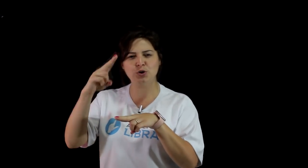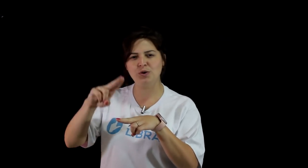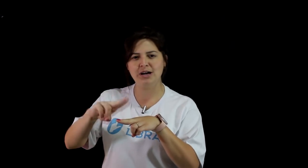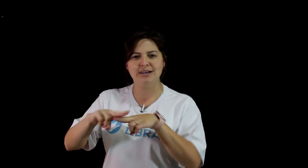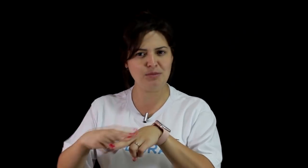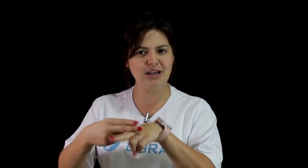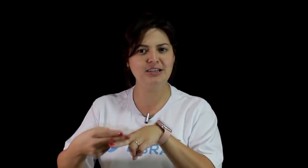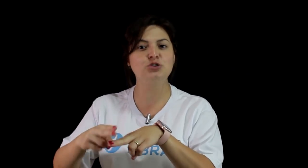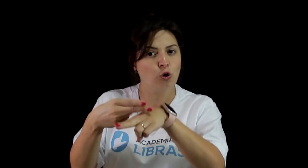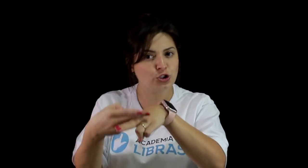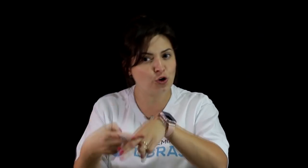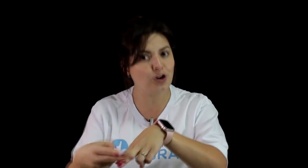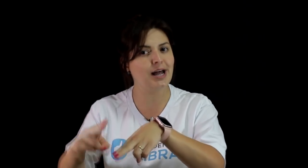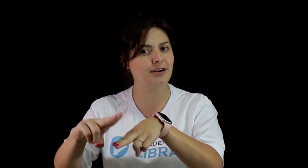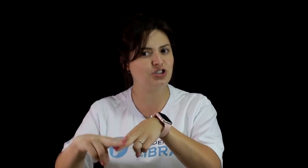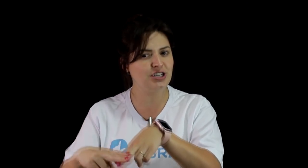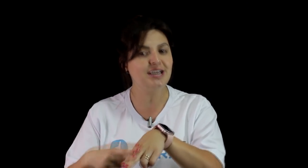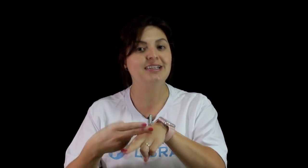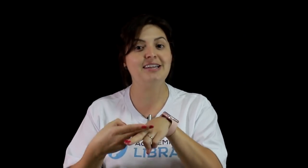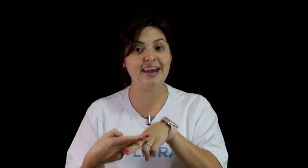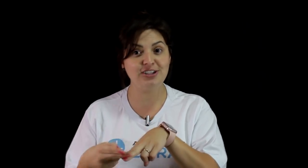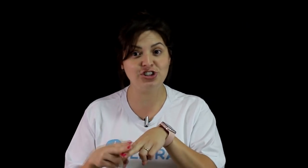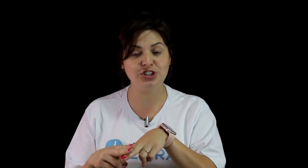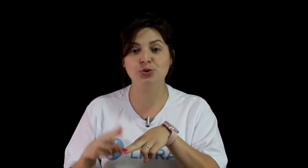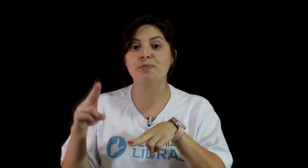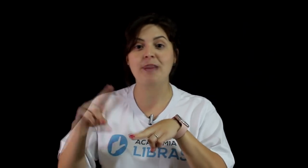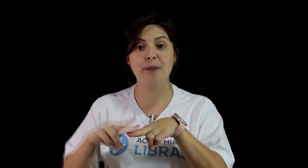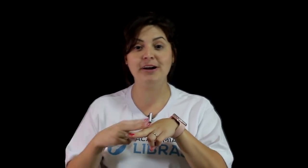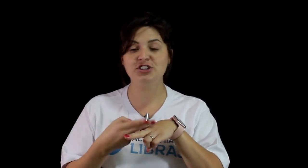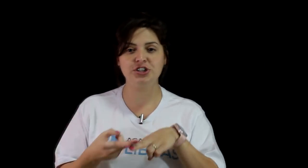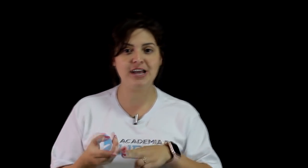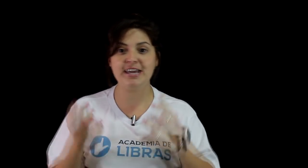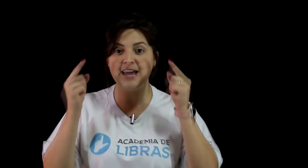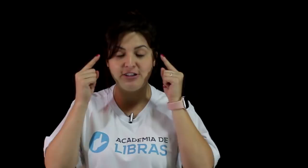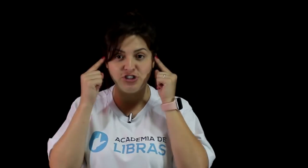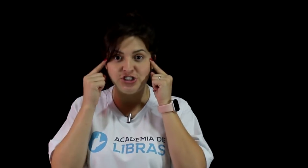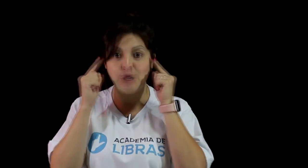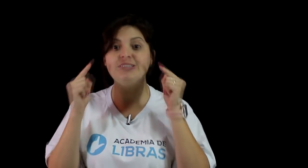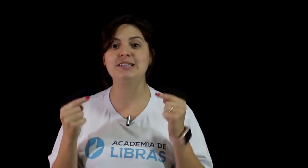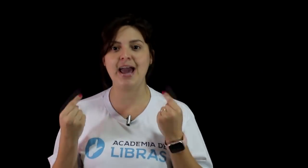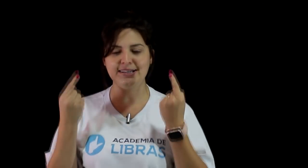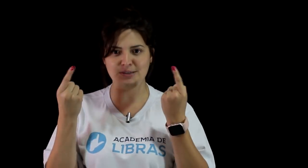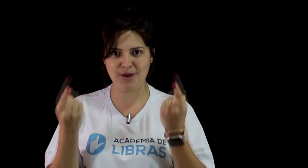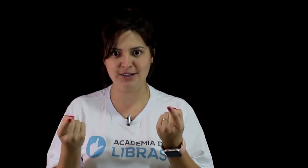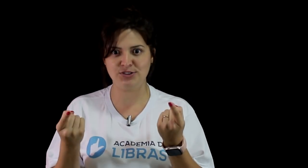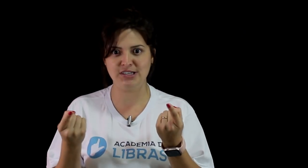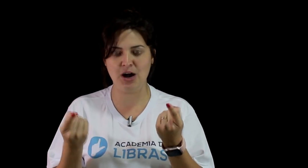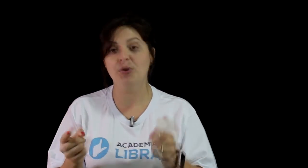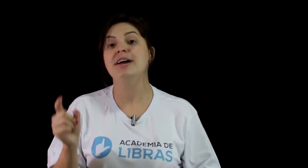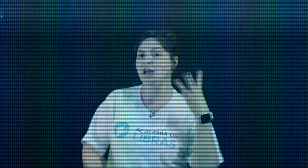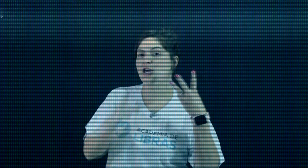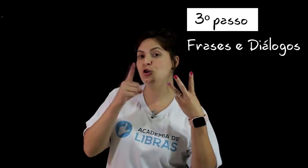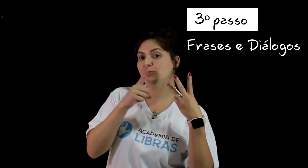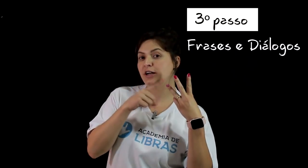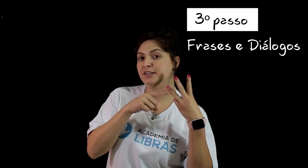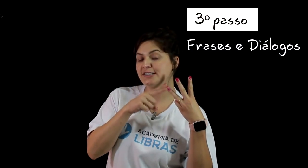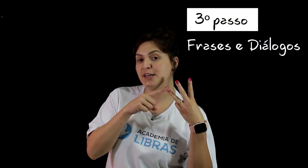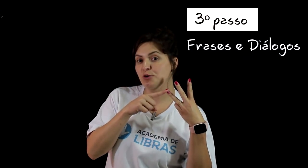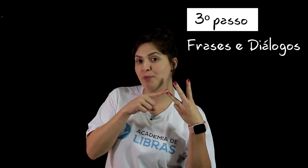pessoa trabalhando o chocolate derretido. A partir daí, a gente não esquece mais o sinal. E o terceiro